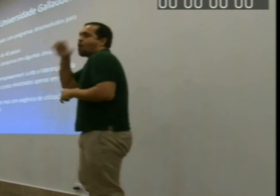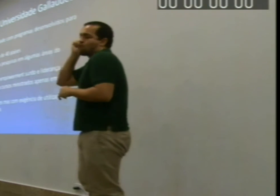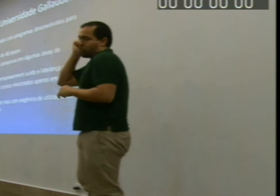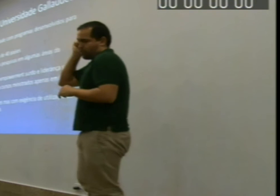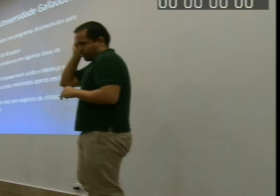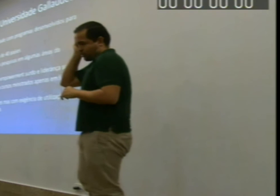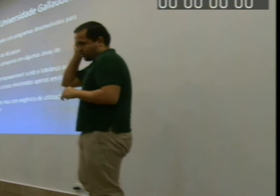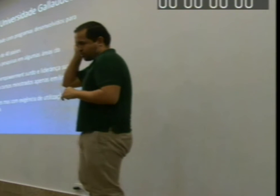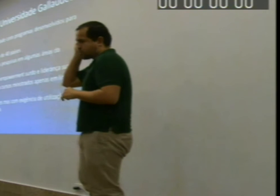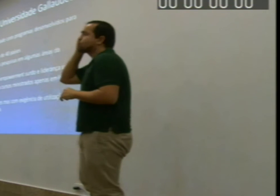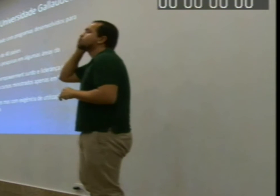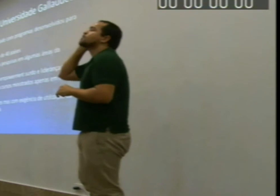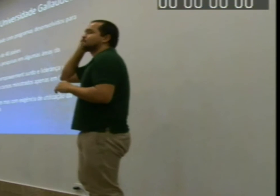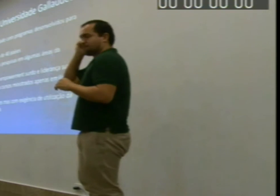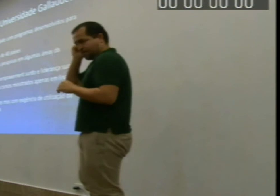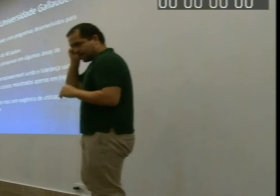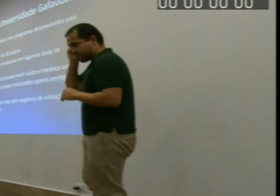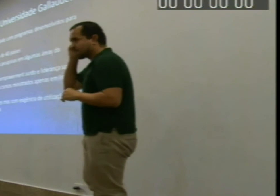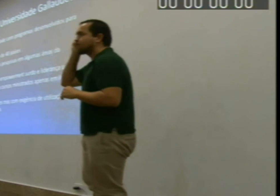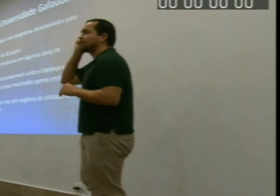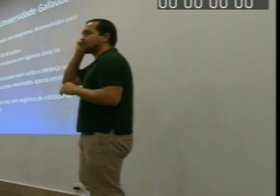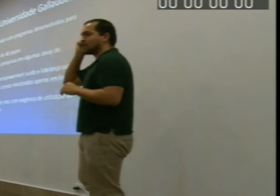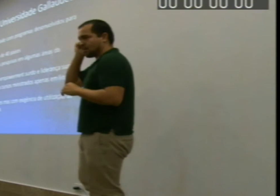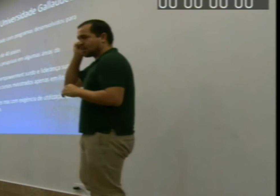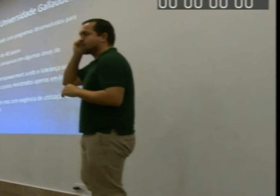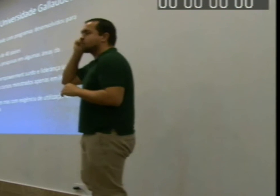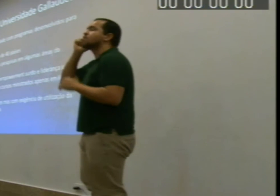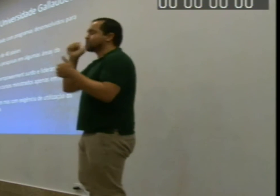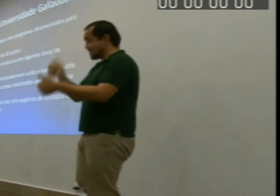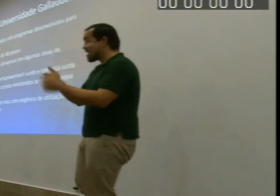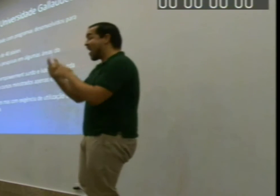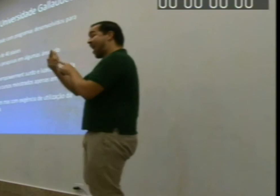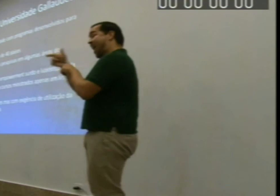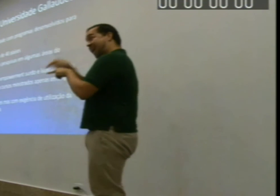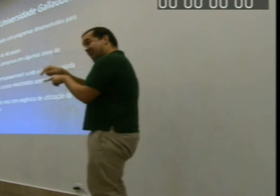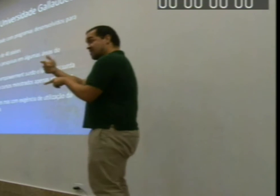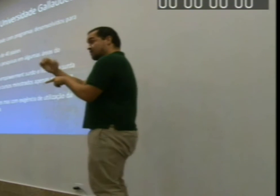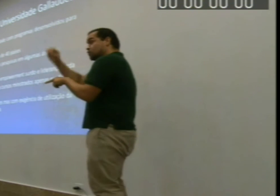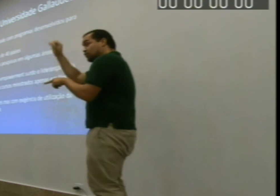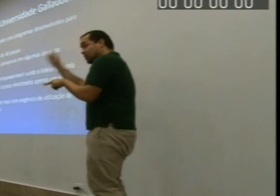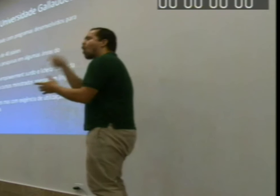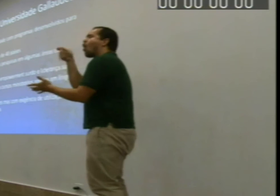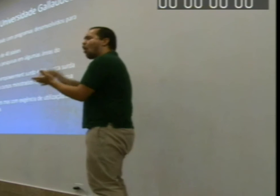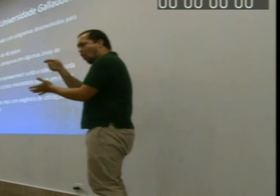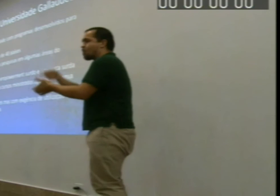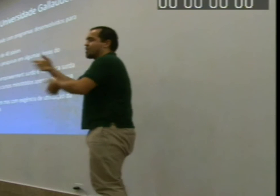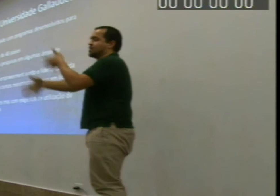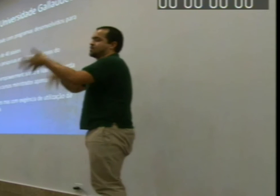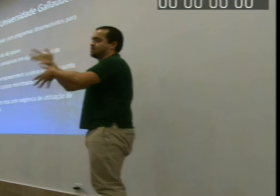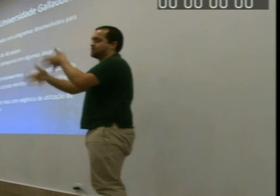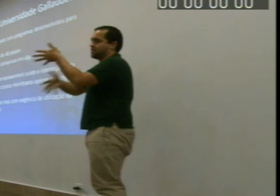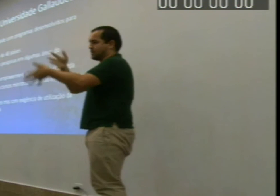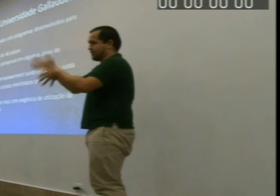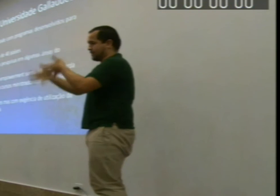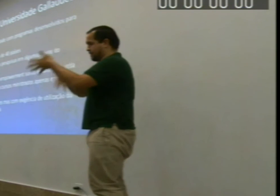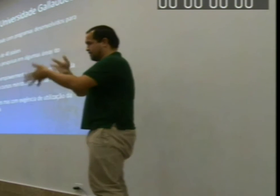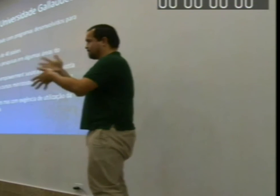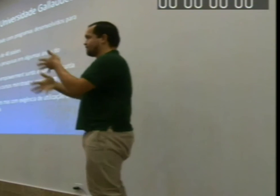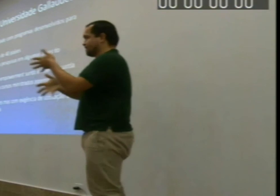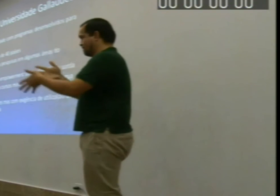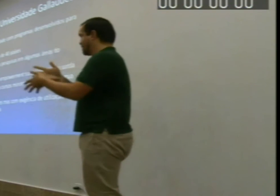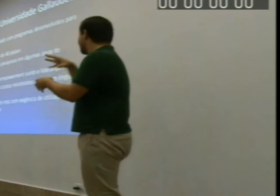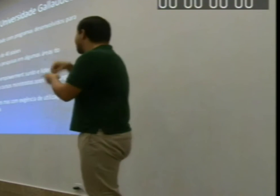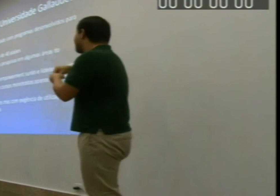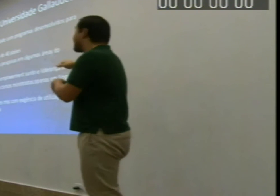que 20% 20% de todos os alunos são ouvintes E esses 20 por C eles são